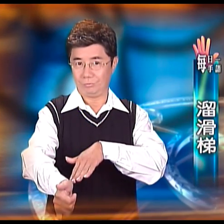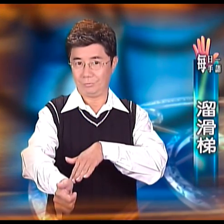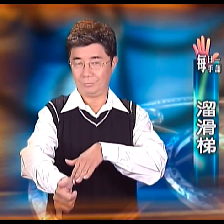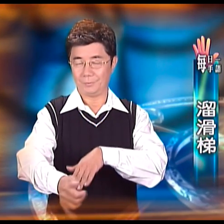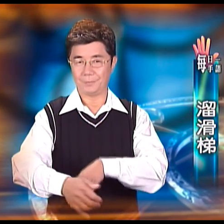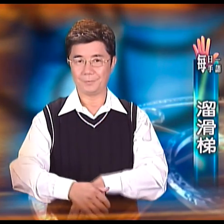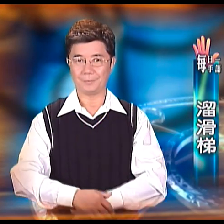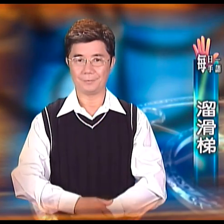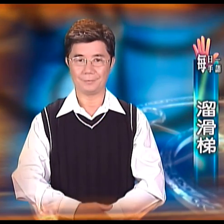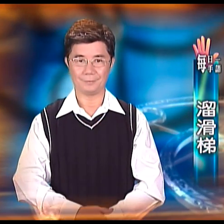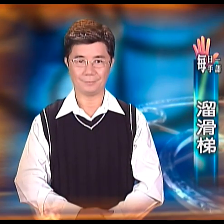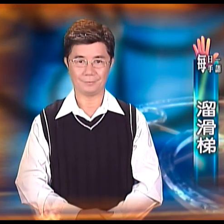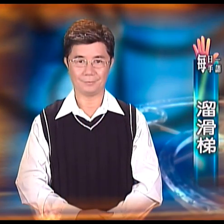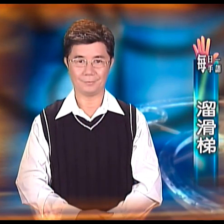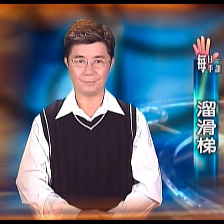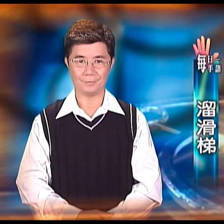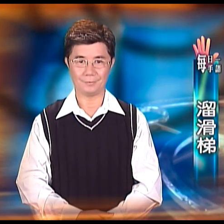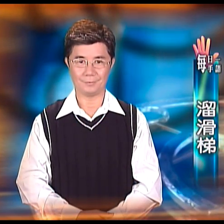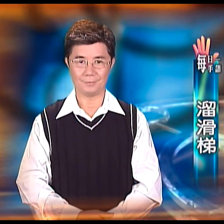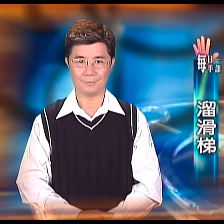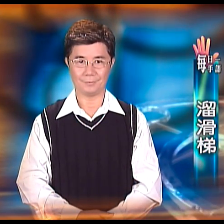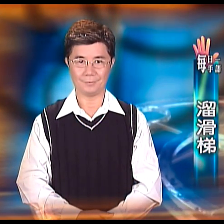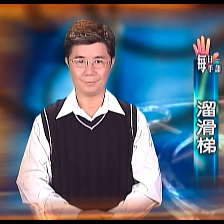坡上滑下去，就是溜滑梯的笔法。